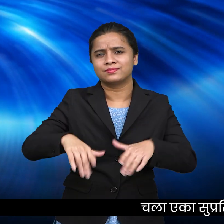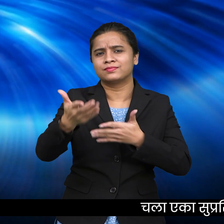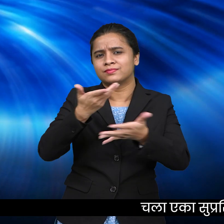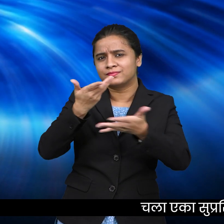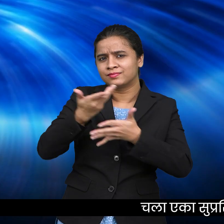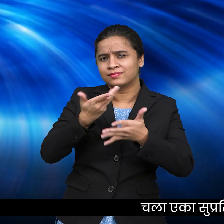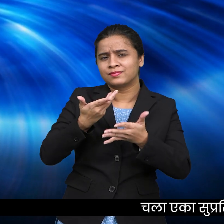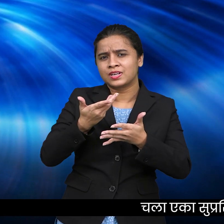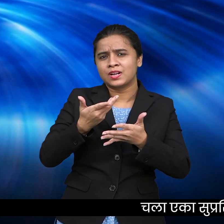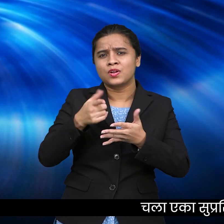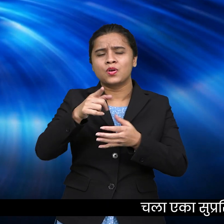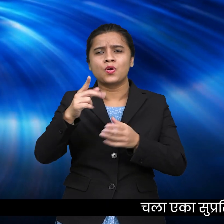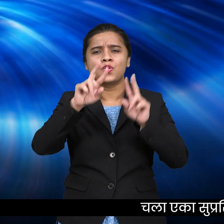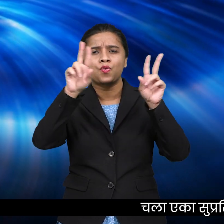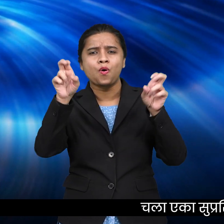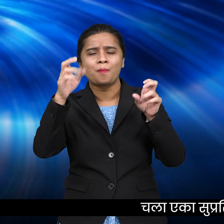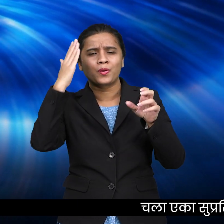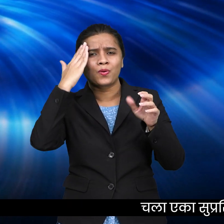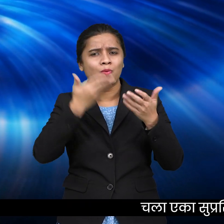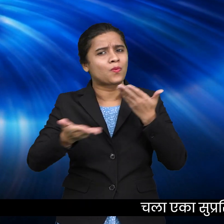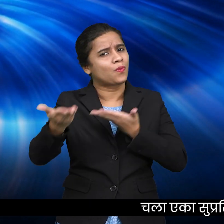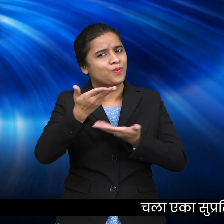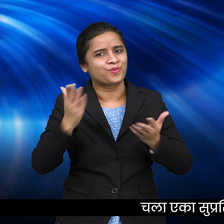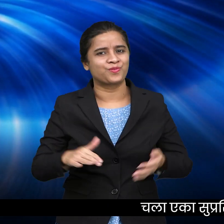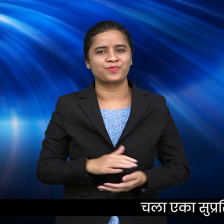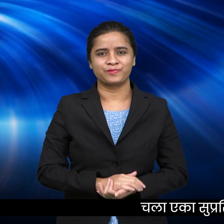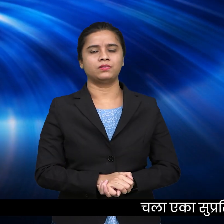चला एका सुप्रसिद्ध विषयावर चर्चा करूया.